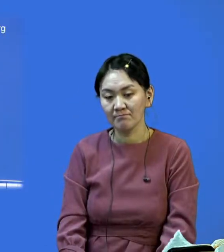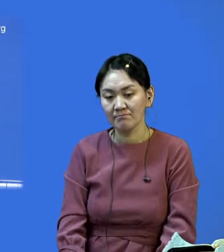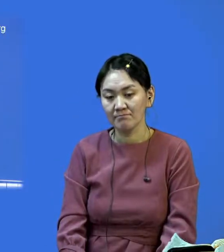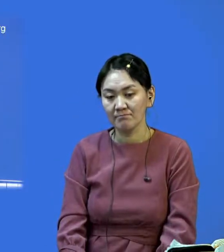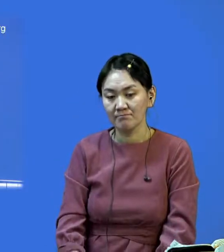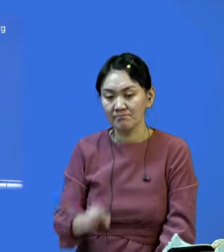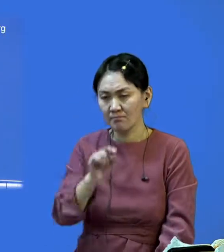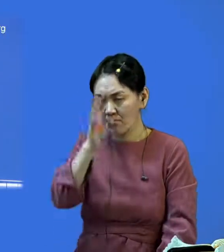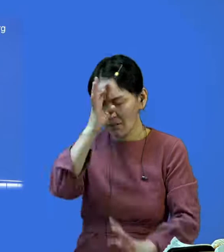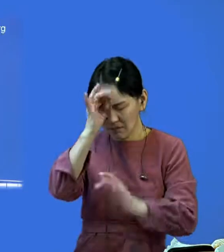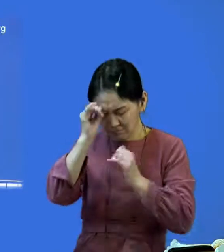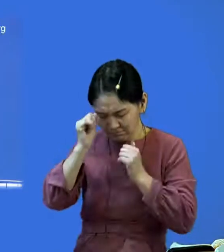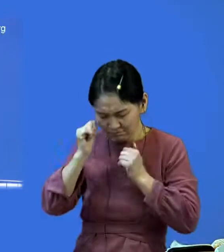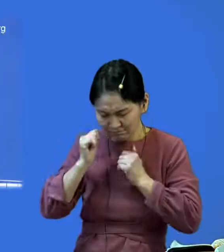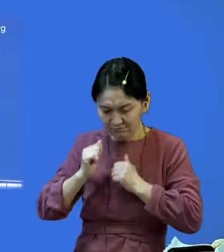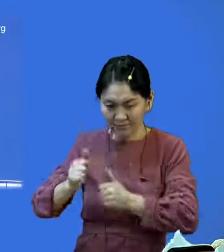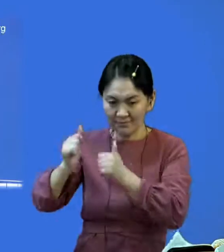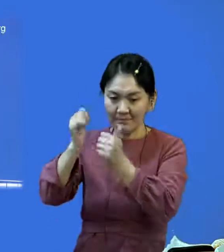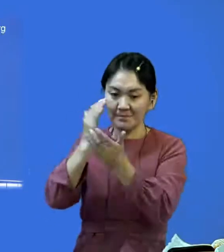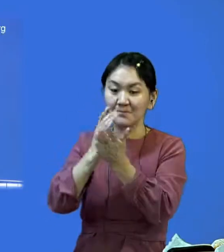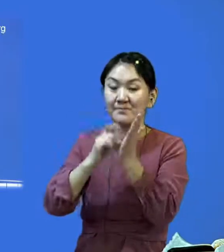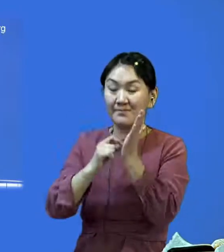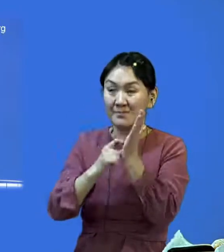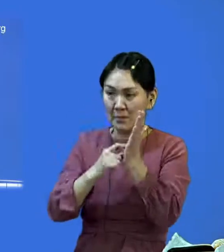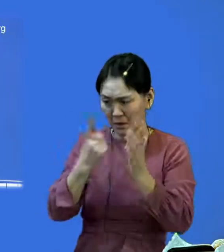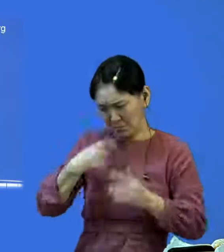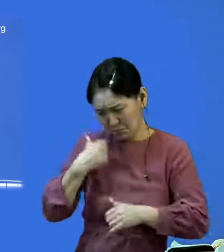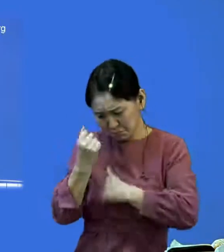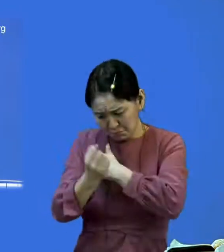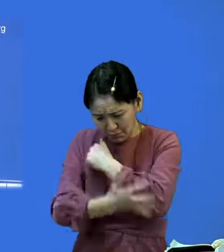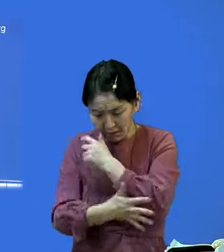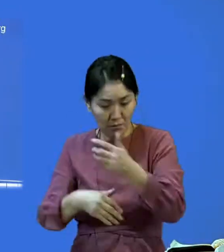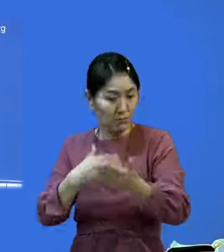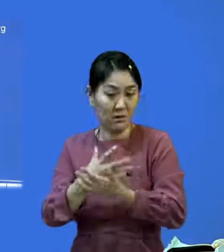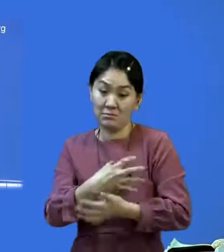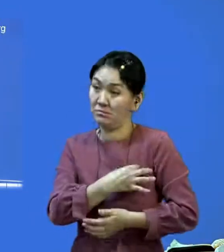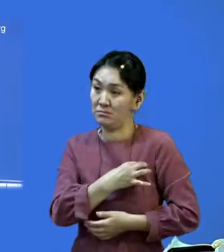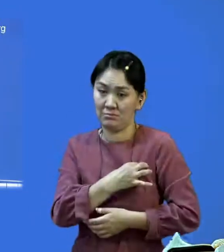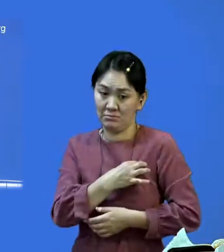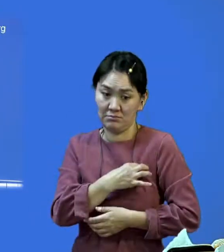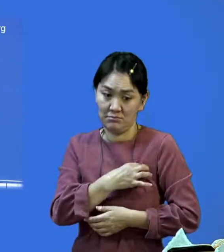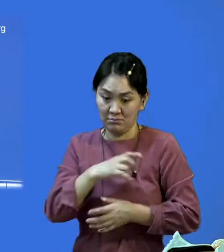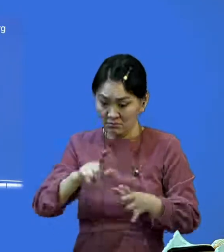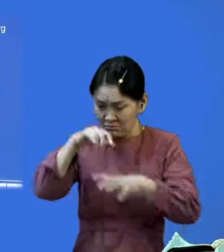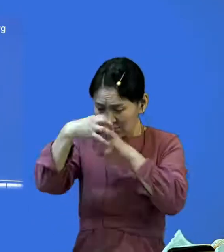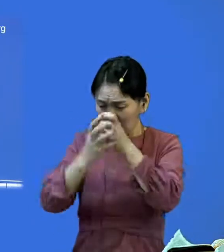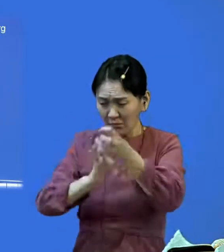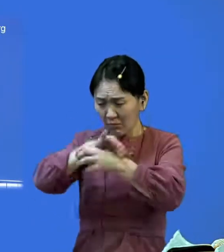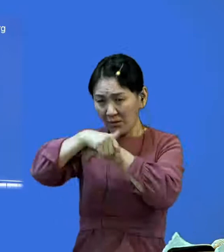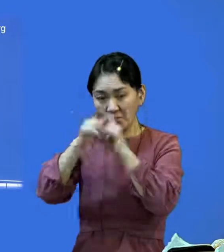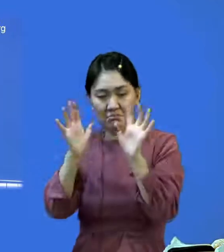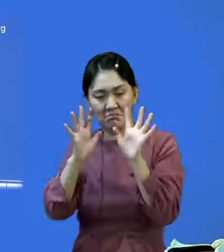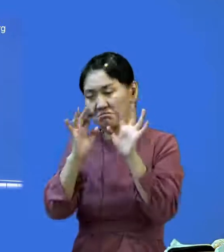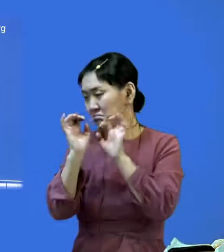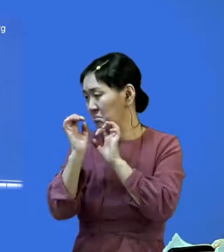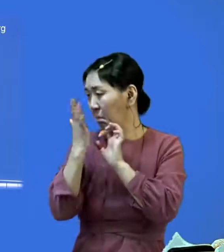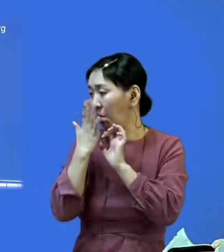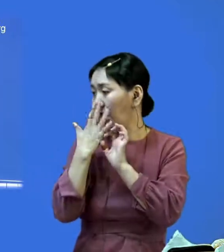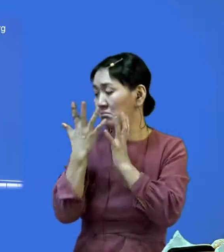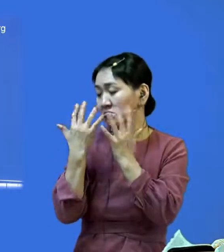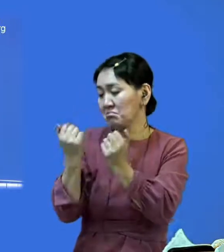Ийм бахархалтай байх хэрэгтэй. Би ядуу байсан ч энэ ертөнцийн хүмүүст үл тоогдож тийм